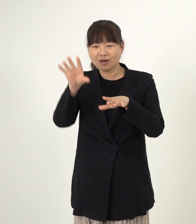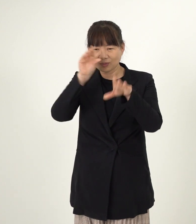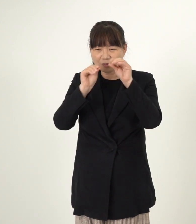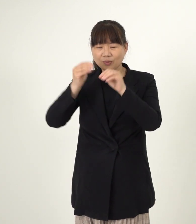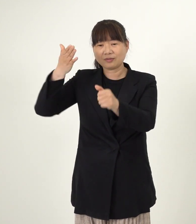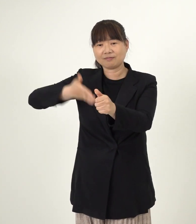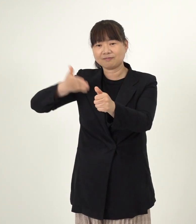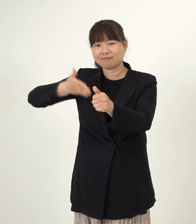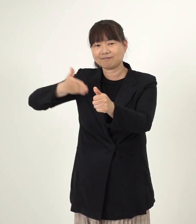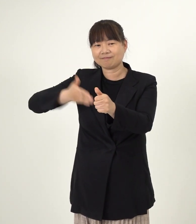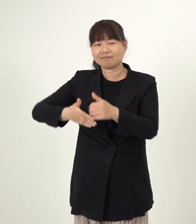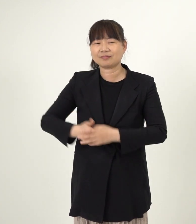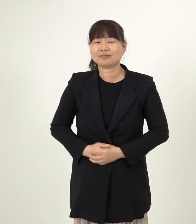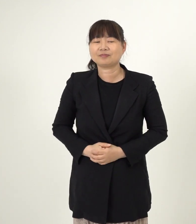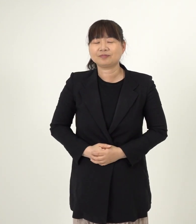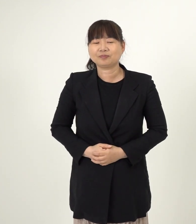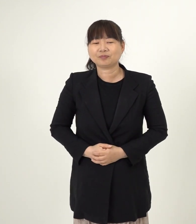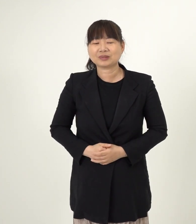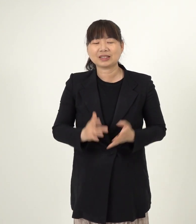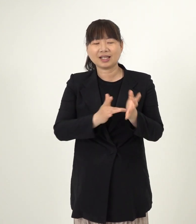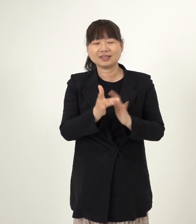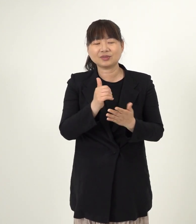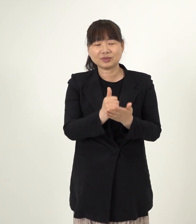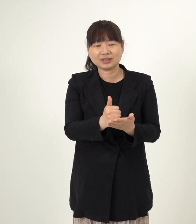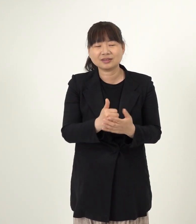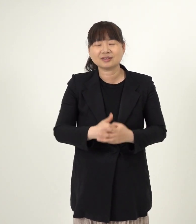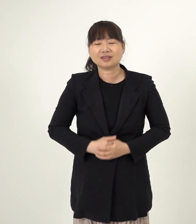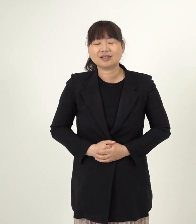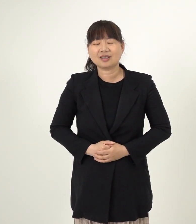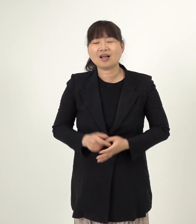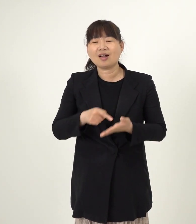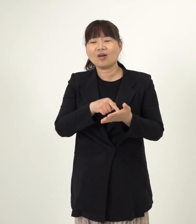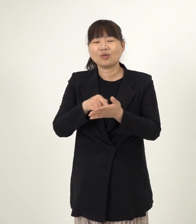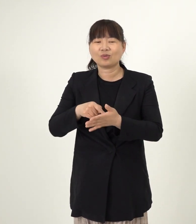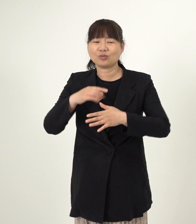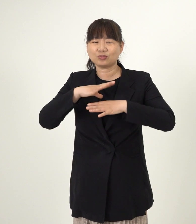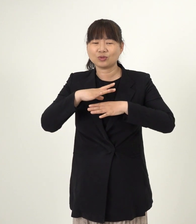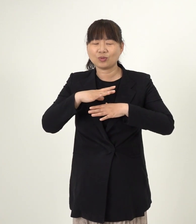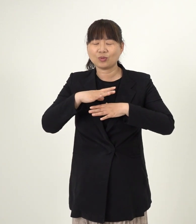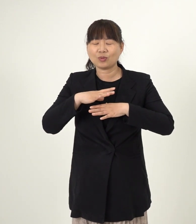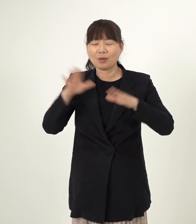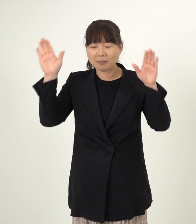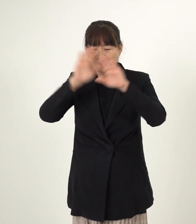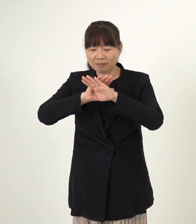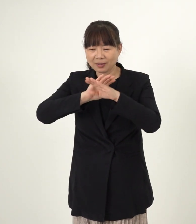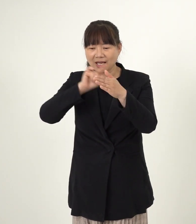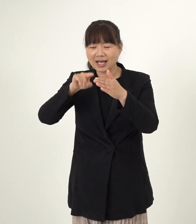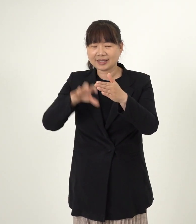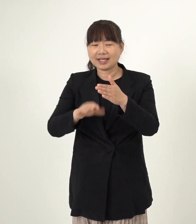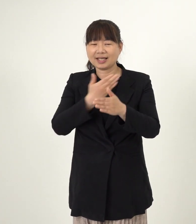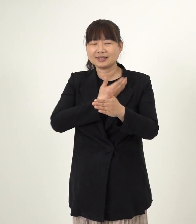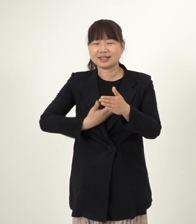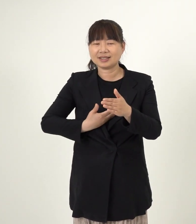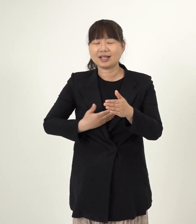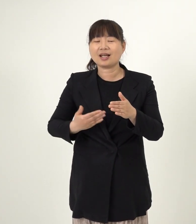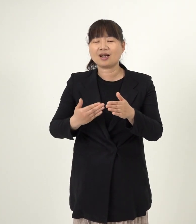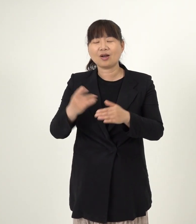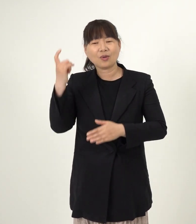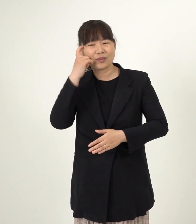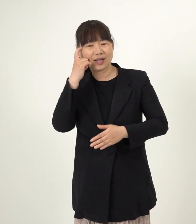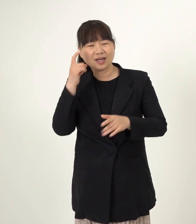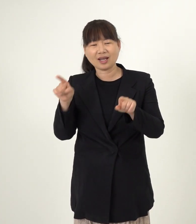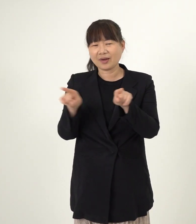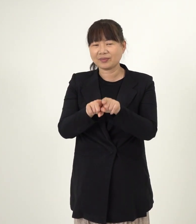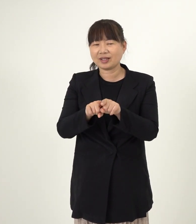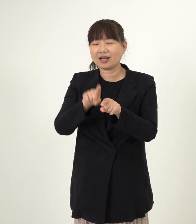하시면 될 겁니다. 예수님이 그 외롭고 무섭고 고독한 밤에 제자들과 왜 함께